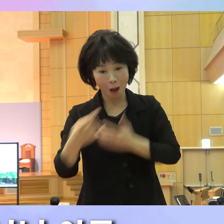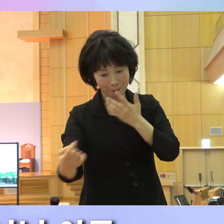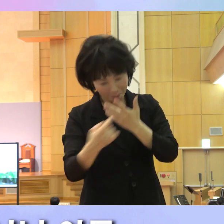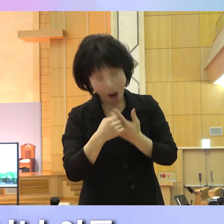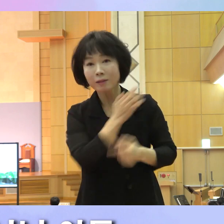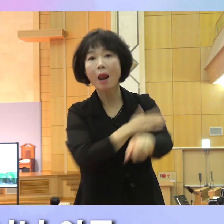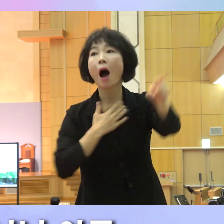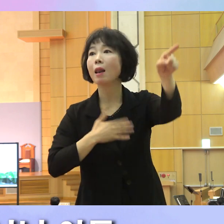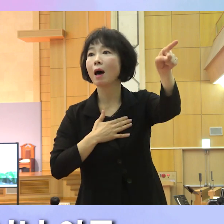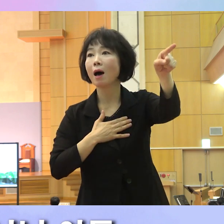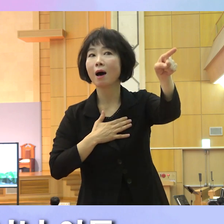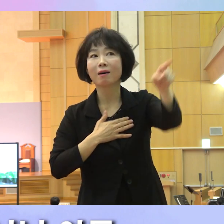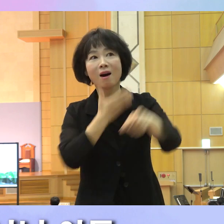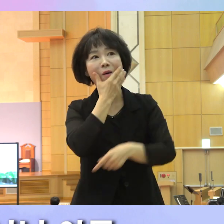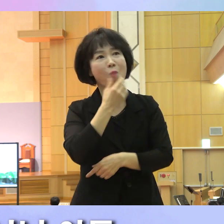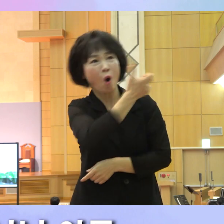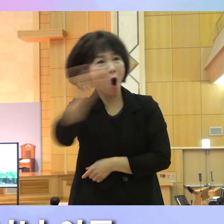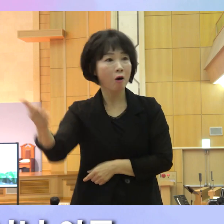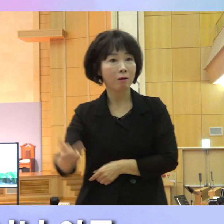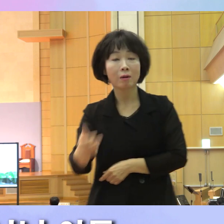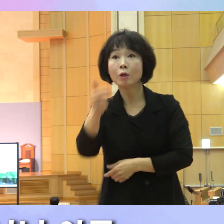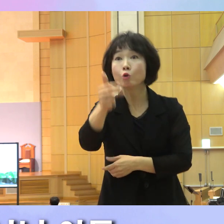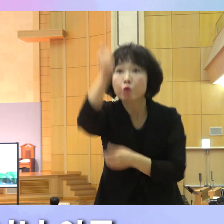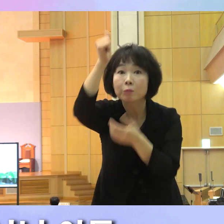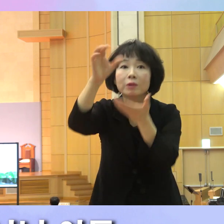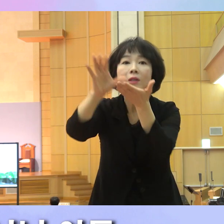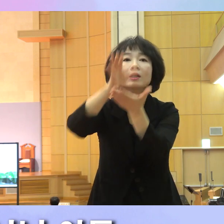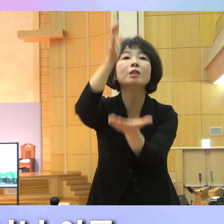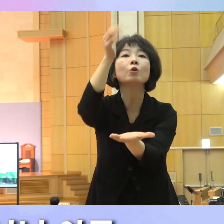예수께서 대답하여 가라사대 바요나 시몬아 내가 복이 있도다.